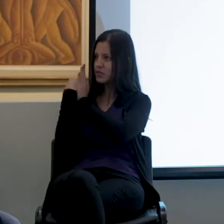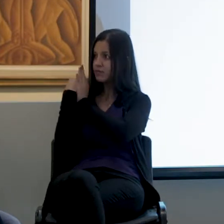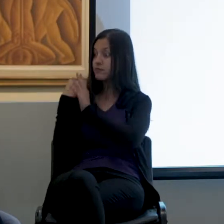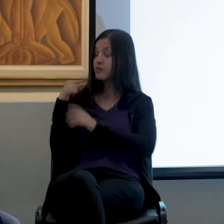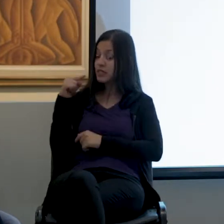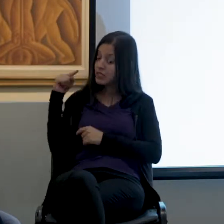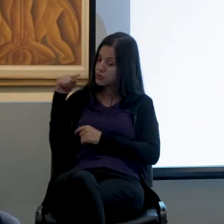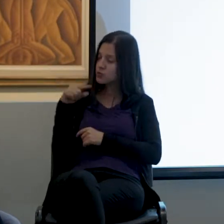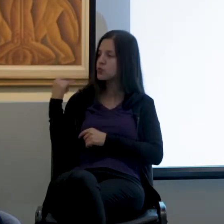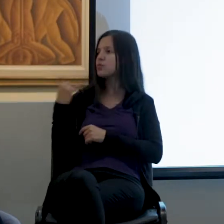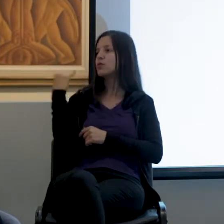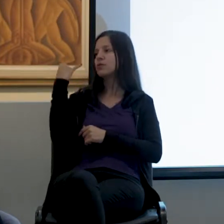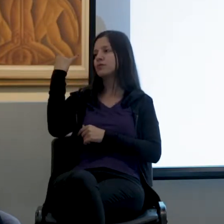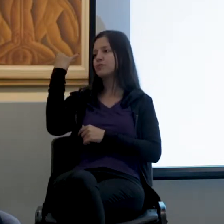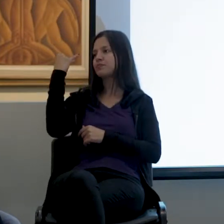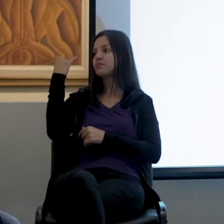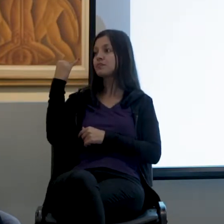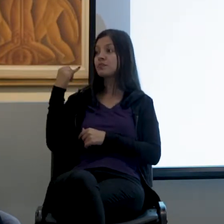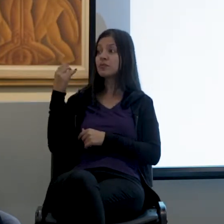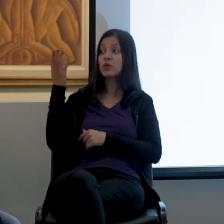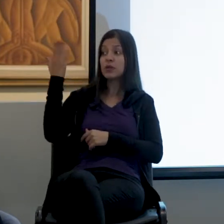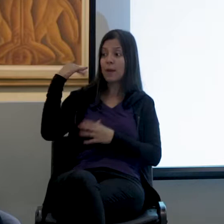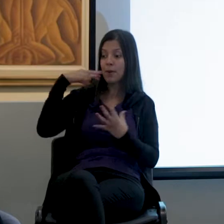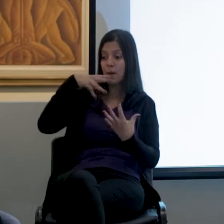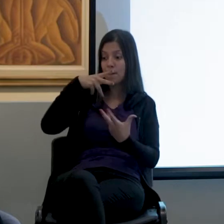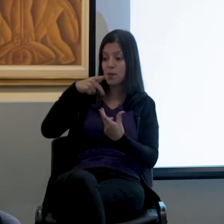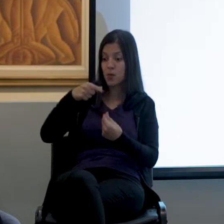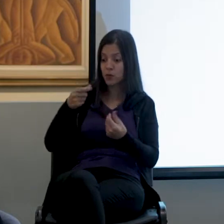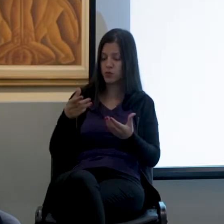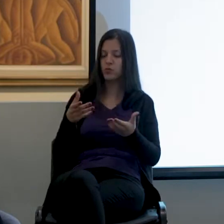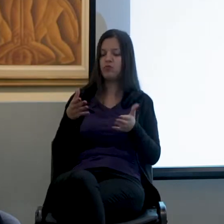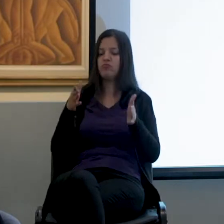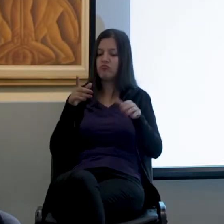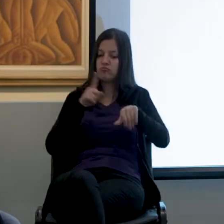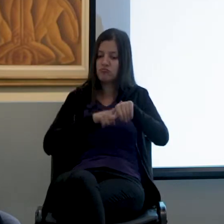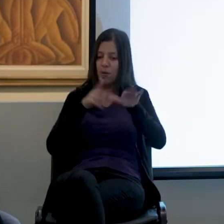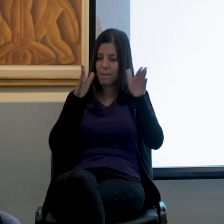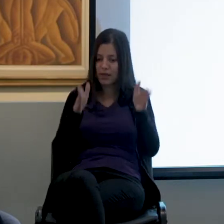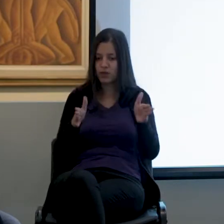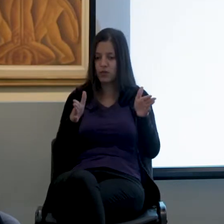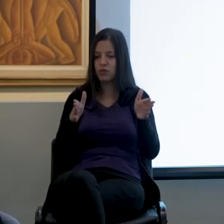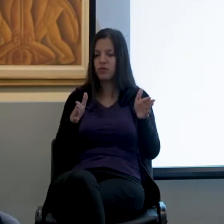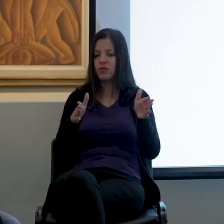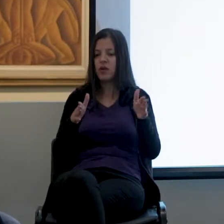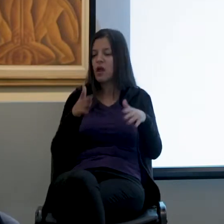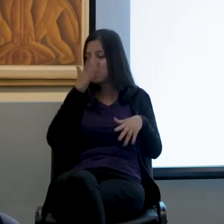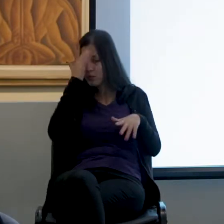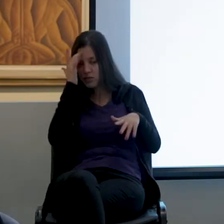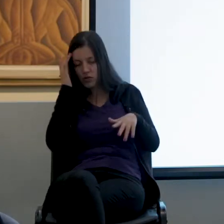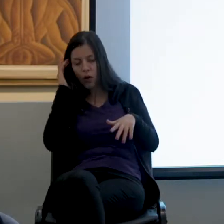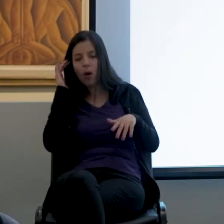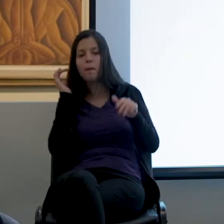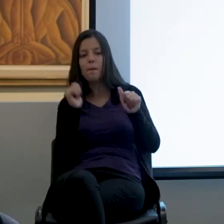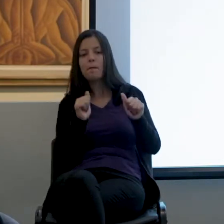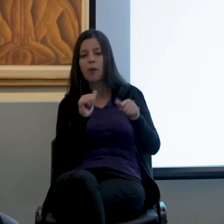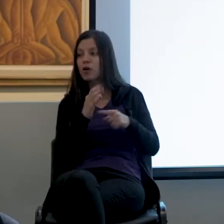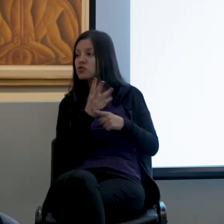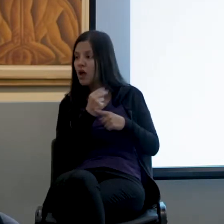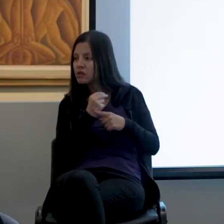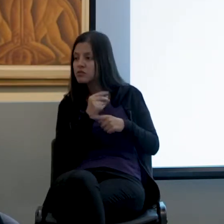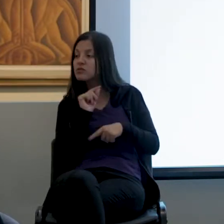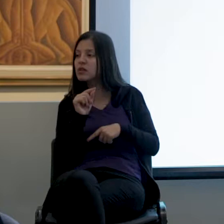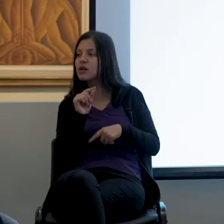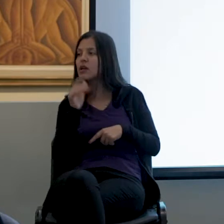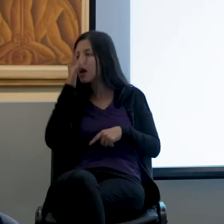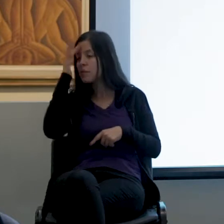já que é o imediato, e que todo mundo agora pode... Todo mundo não, né? Quem pode fazer arte, quem entra na escola de belas